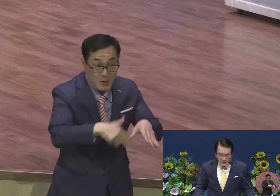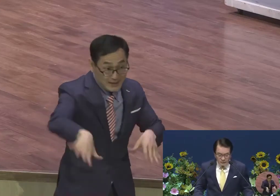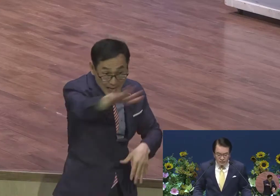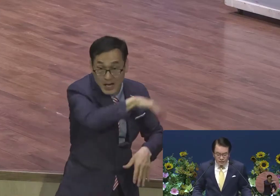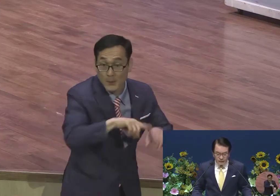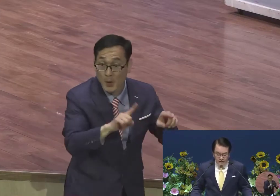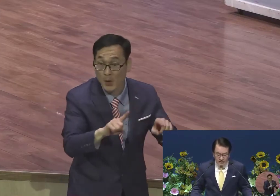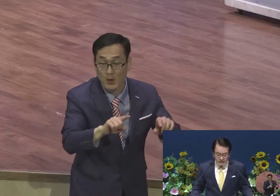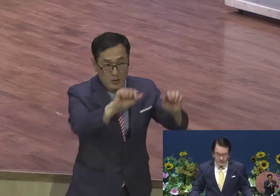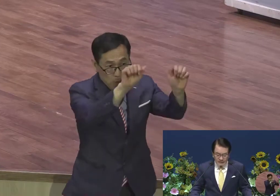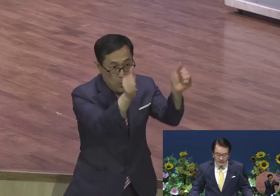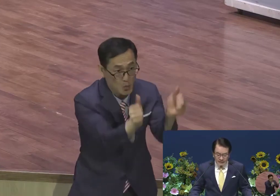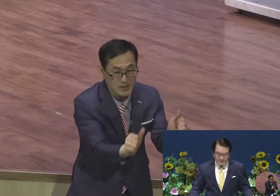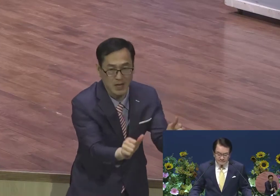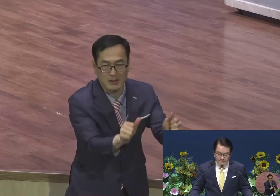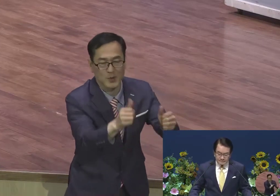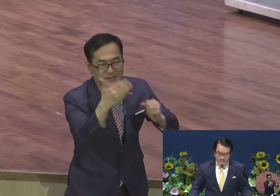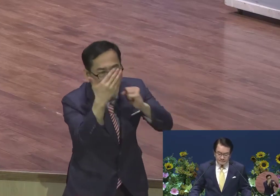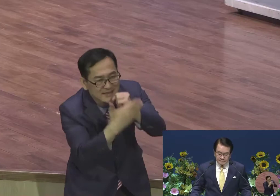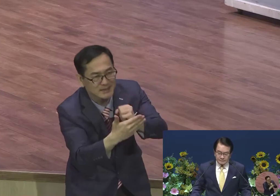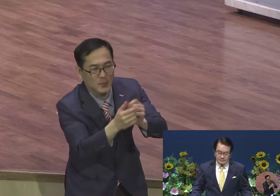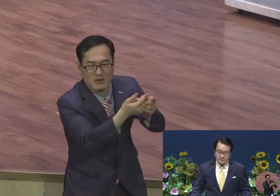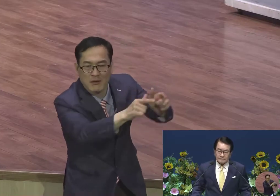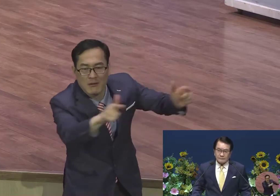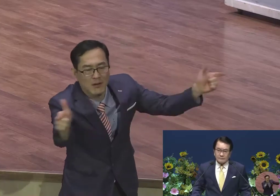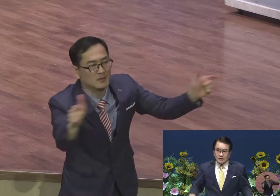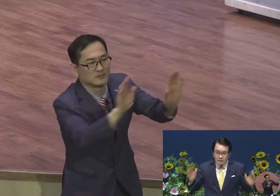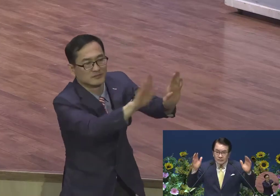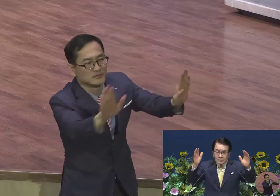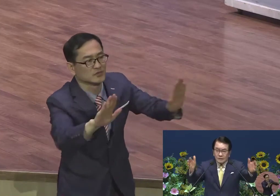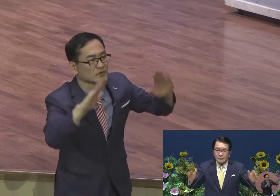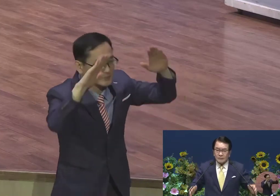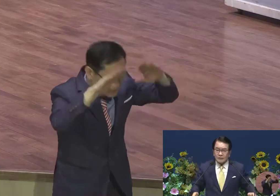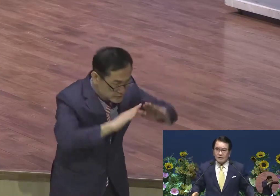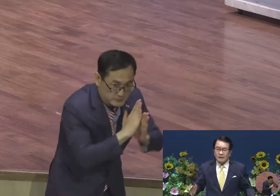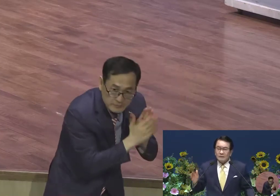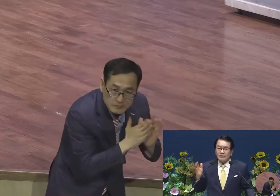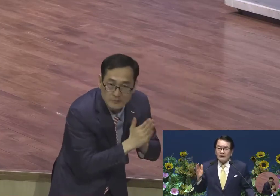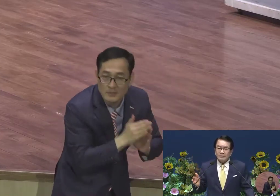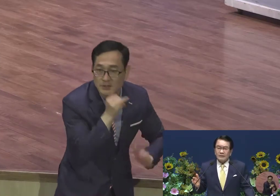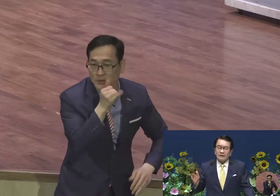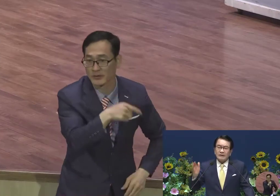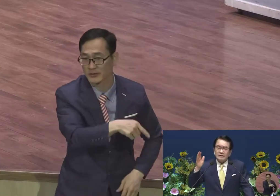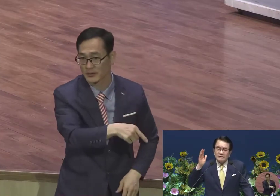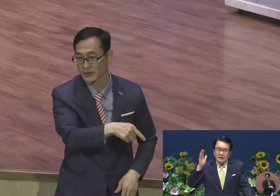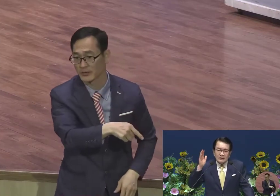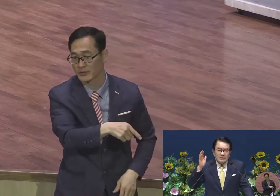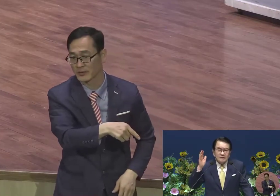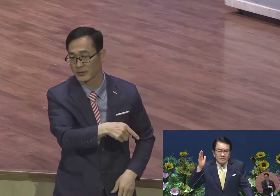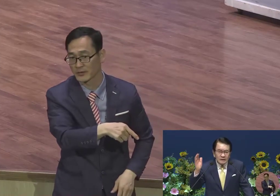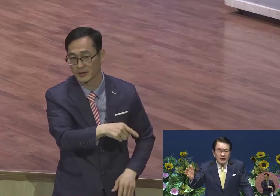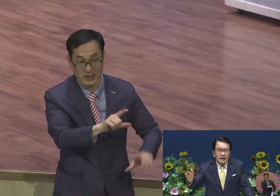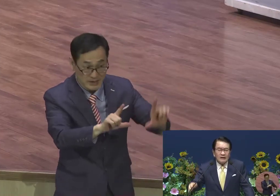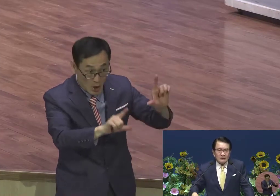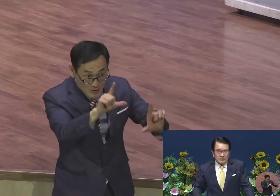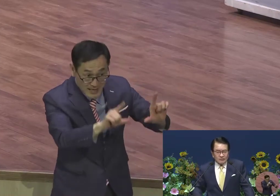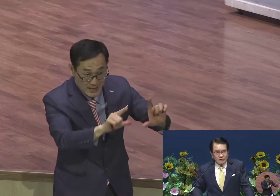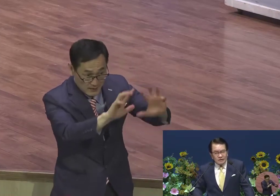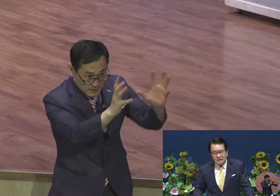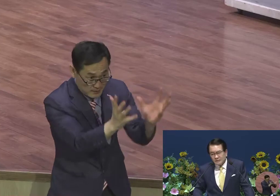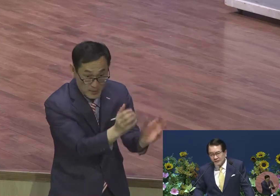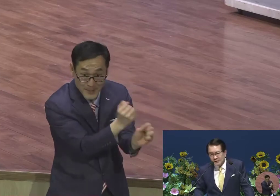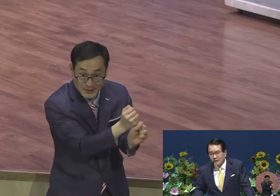형상 우상 형상 만들어가 그것 숨겨요 그게 뭐냐면 그 형상이 뭐냐